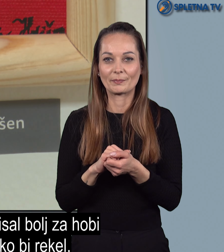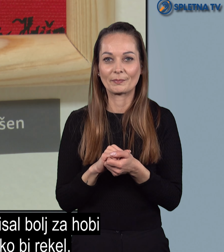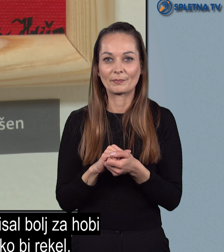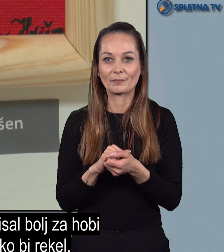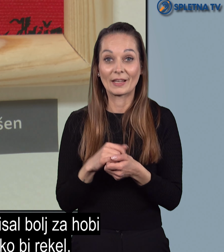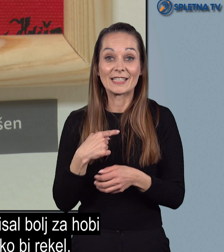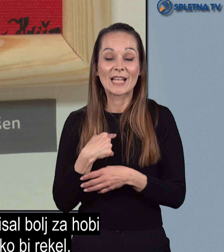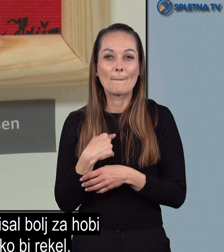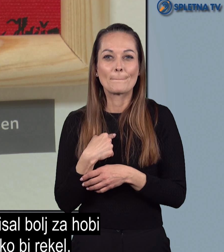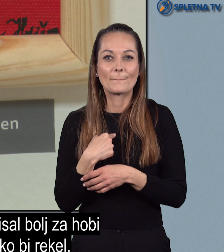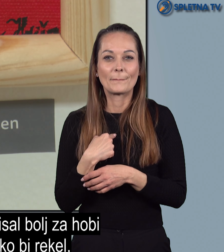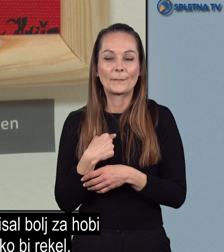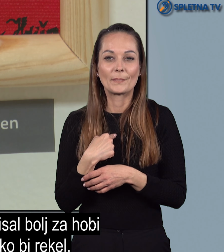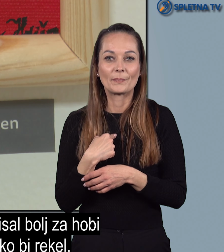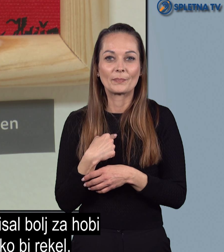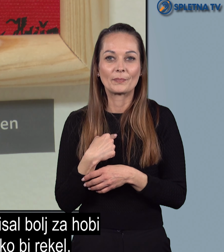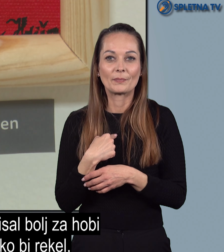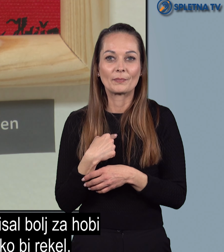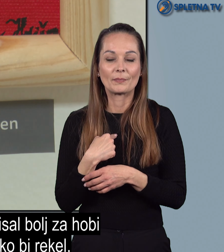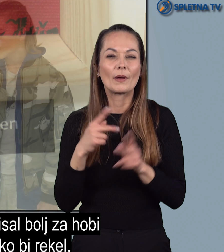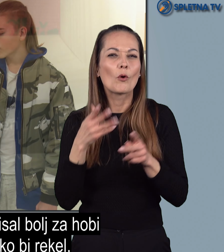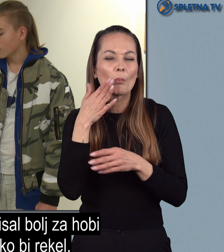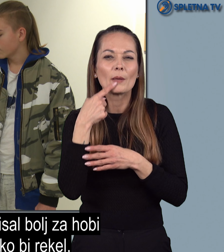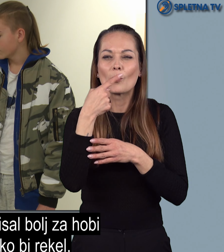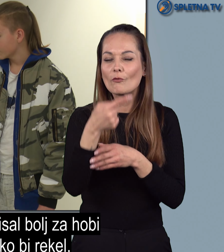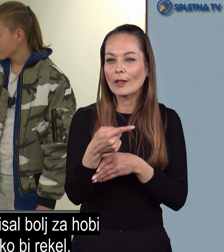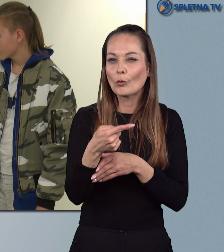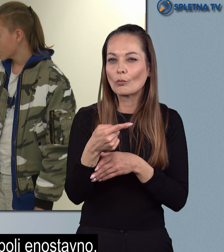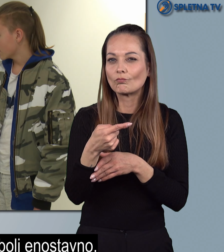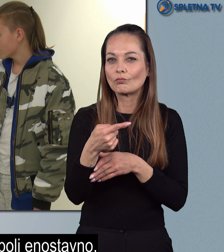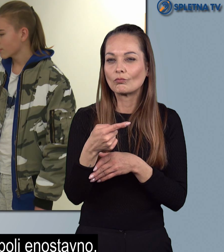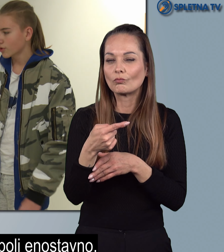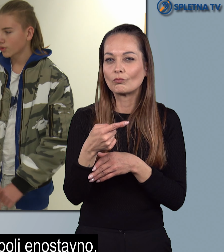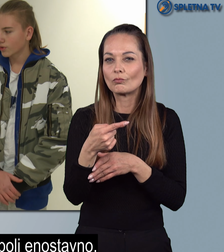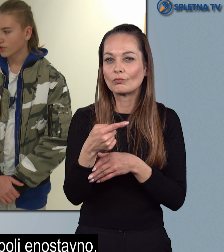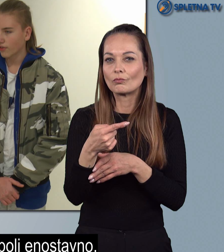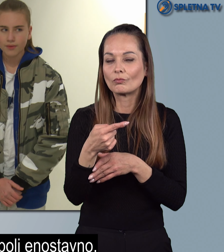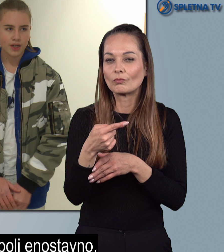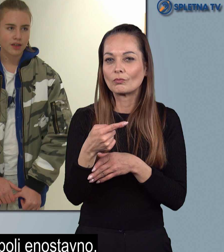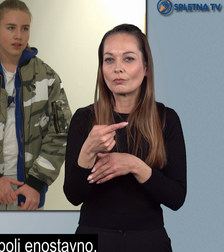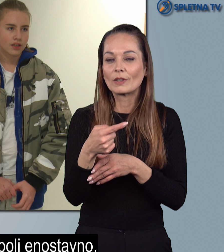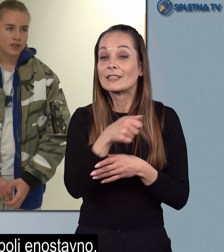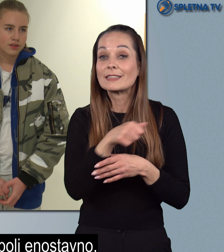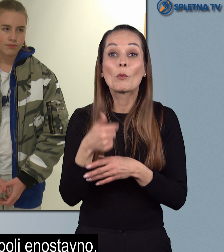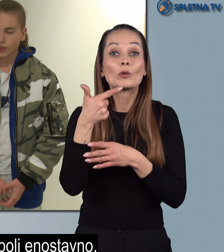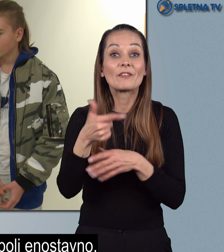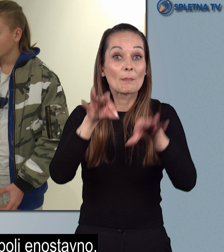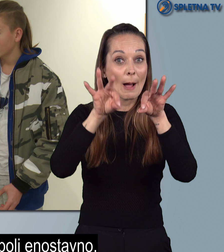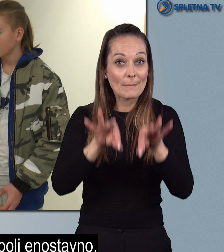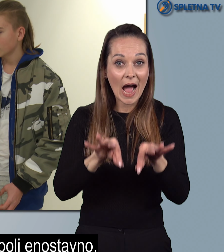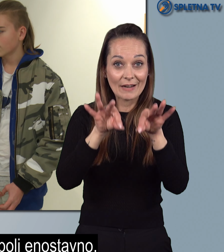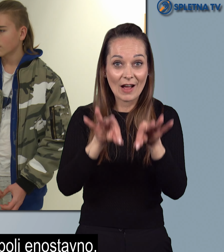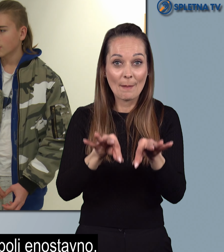In sem rekel, pač ko samo s dvema